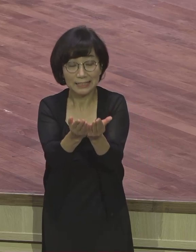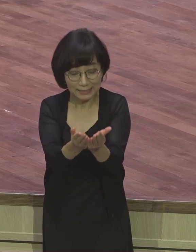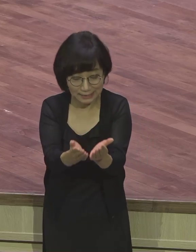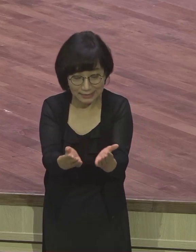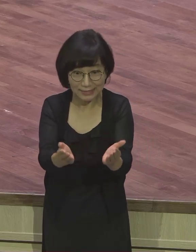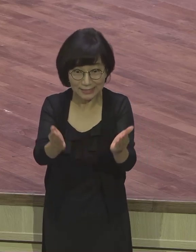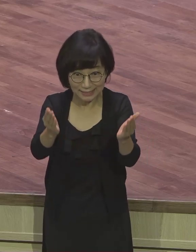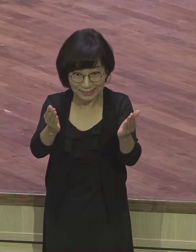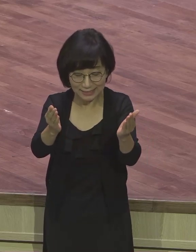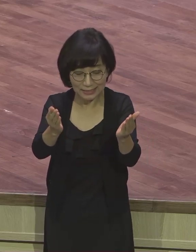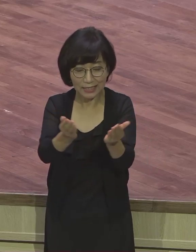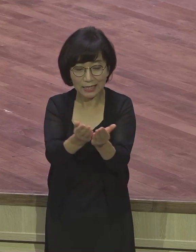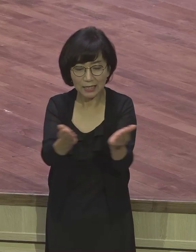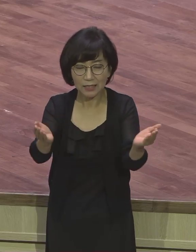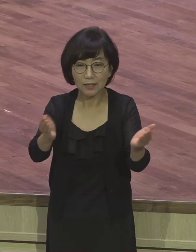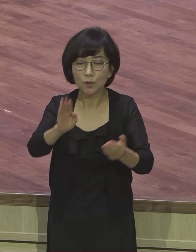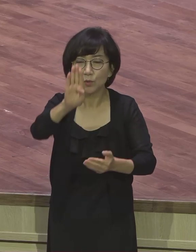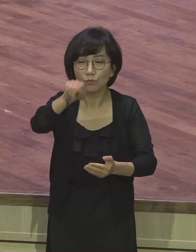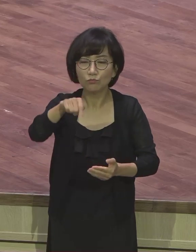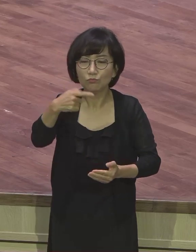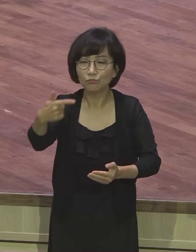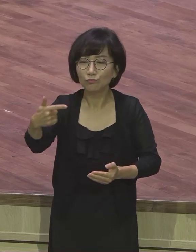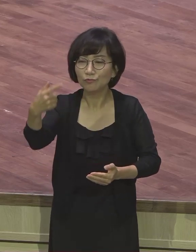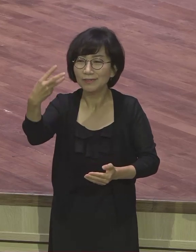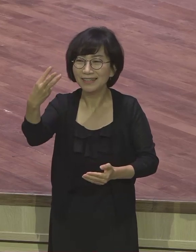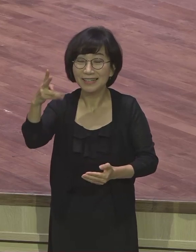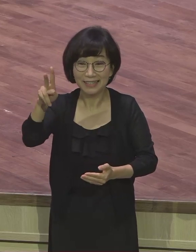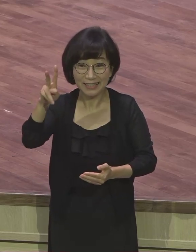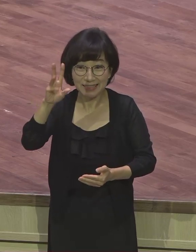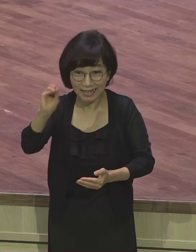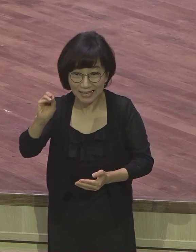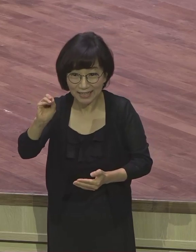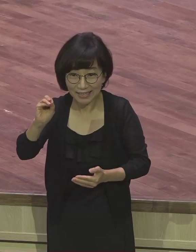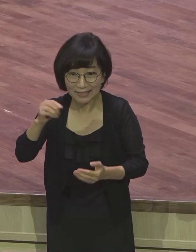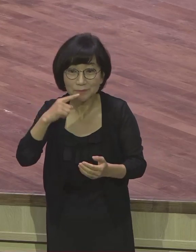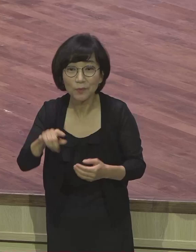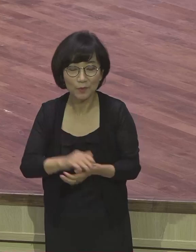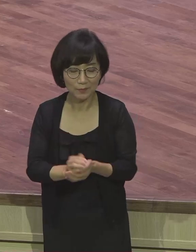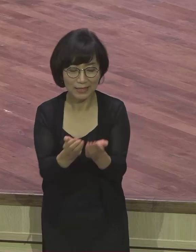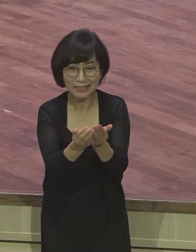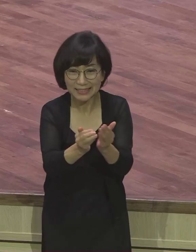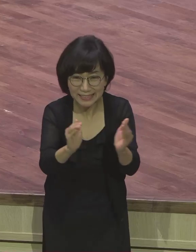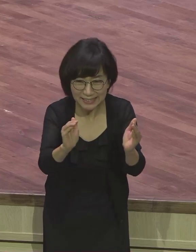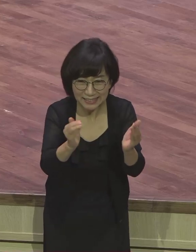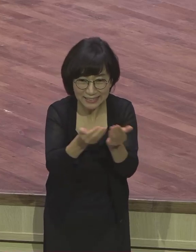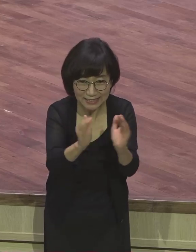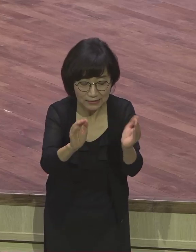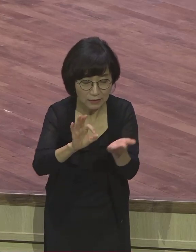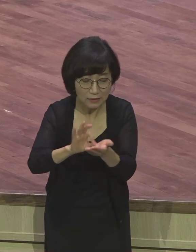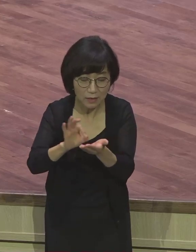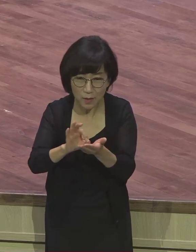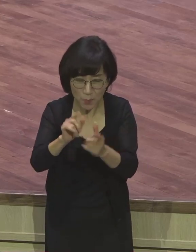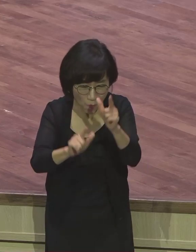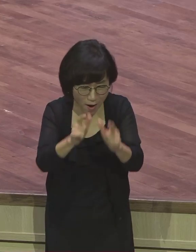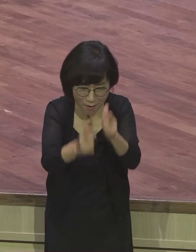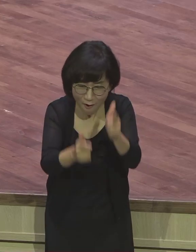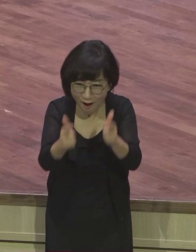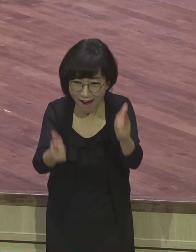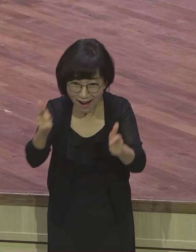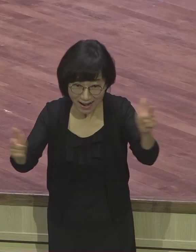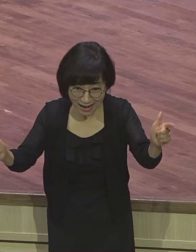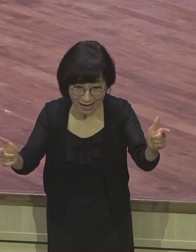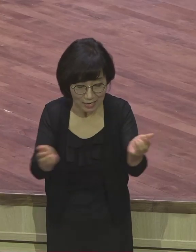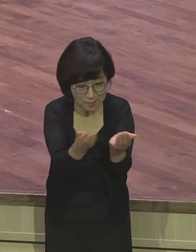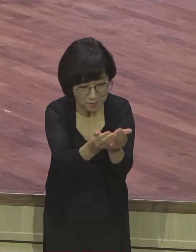있어요. 그릇대로 따라 쓰임받게. 그릇은 쓰임받는 데 따라 모양이 다 달라요. 모양과 크기가 다